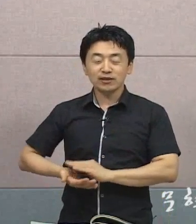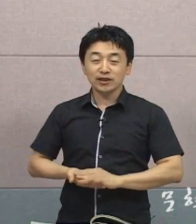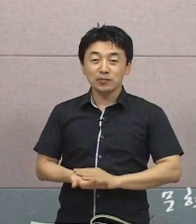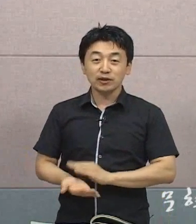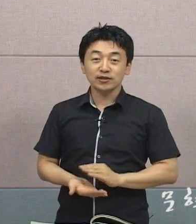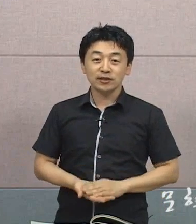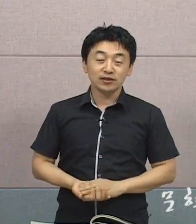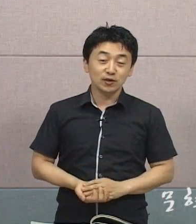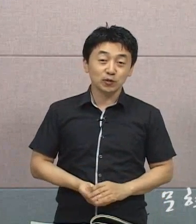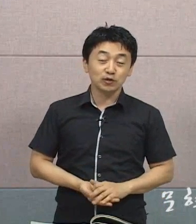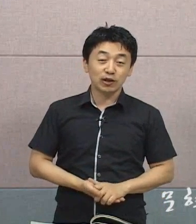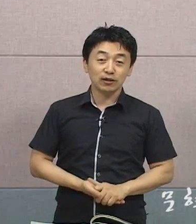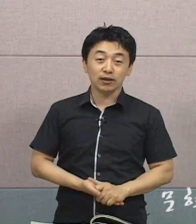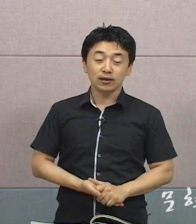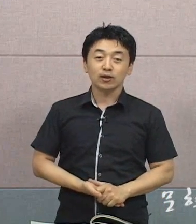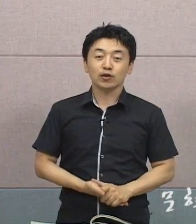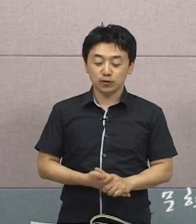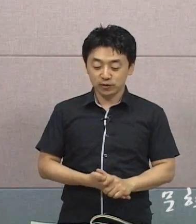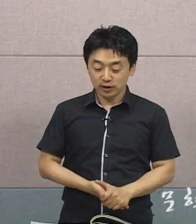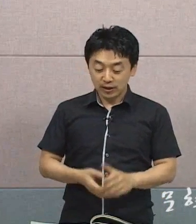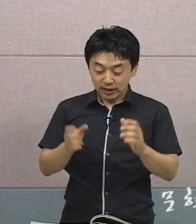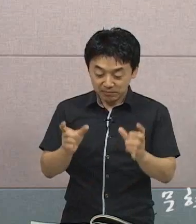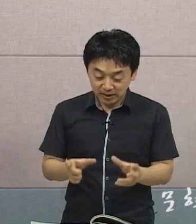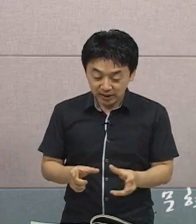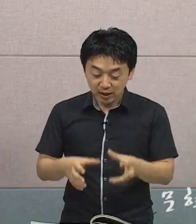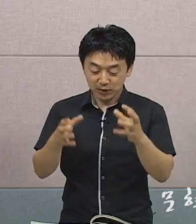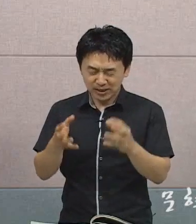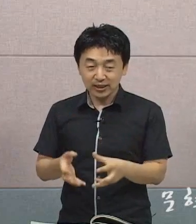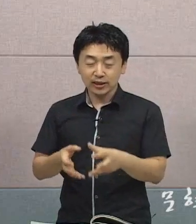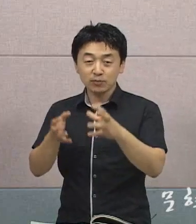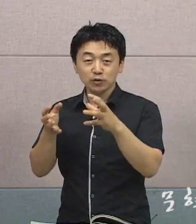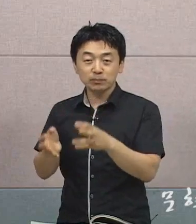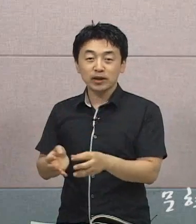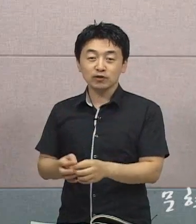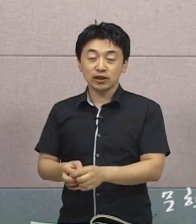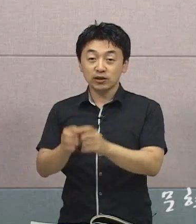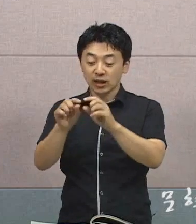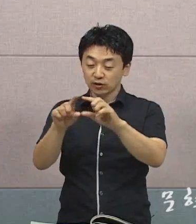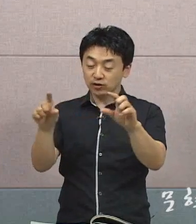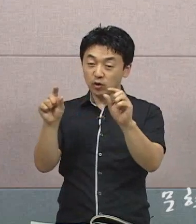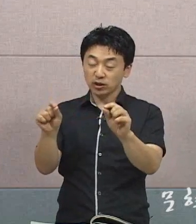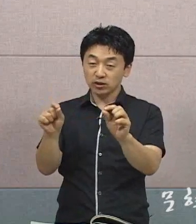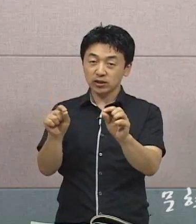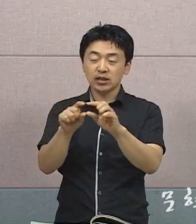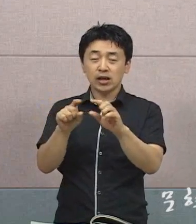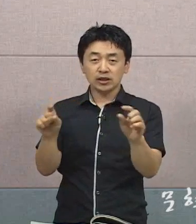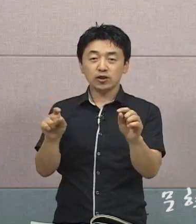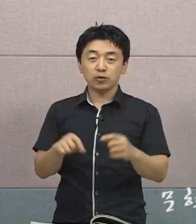감탄사들이 되게 많이 등장을 하거든요, 농식수화가. 예. 그래서 여러분들이 깜짝이야, 웬일이냐, 참으로 뜻밖이구나, 이렇게 단어를 사용하시는 것보다는